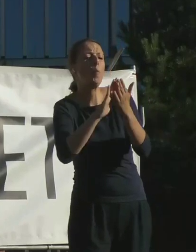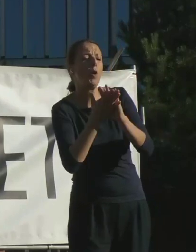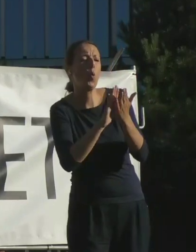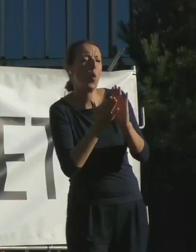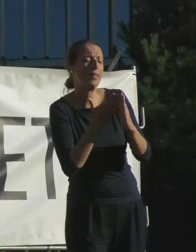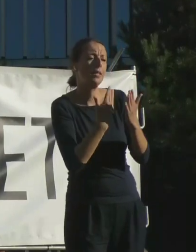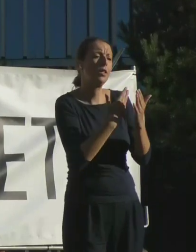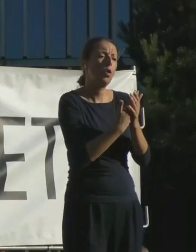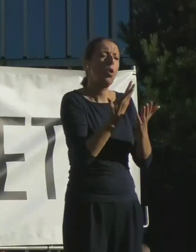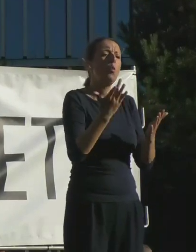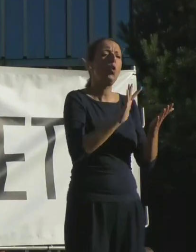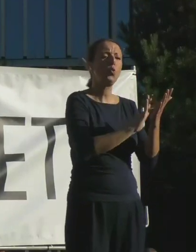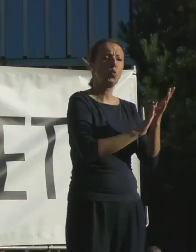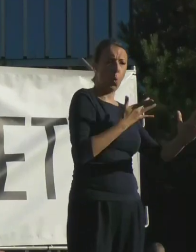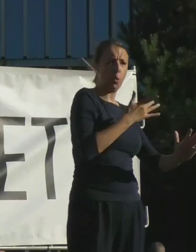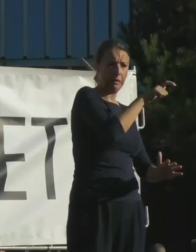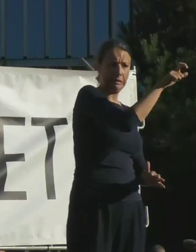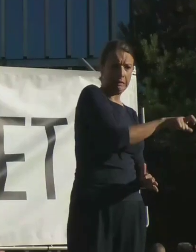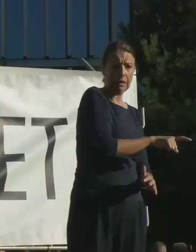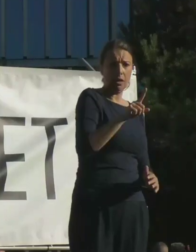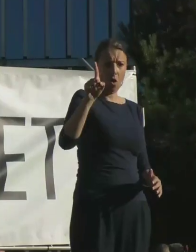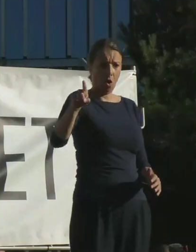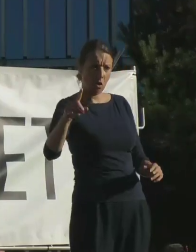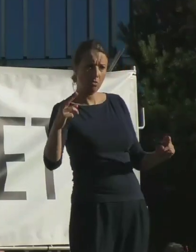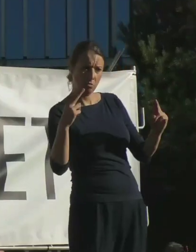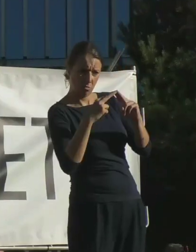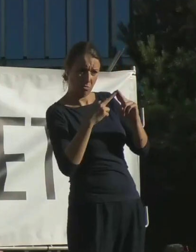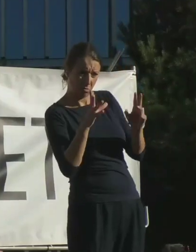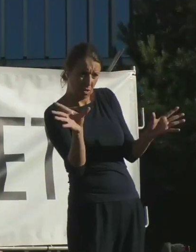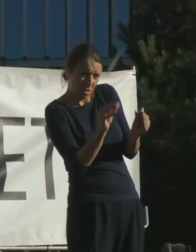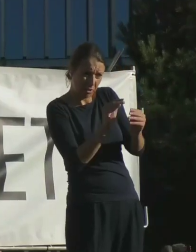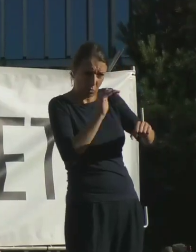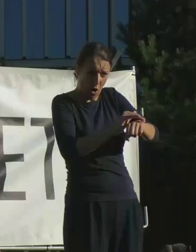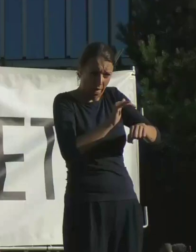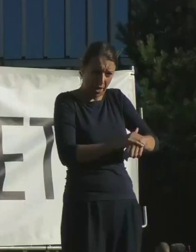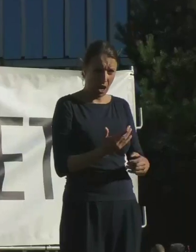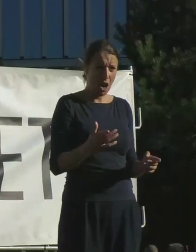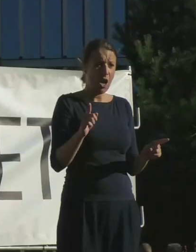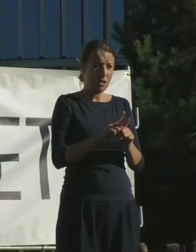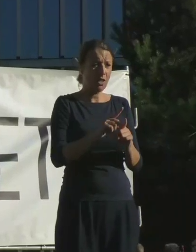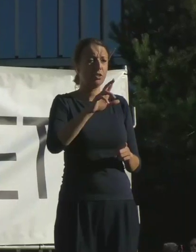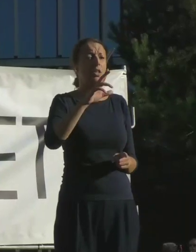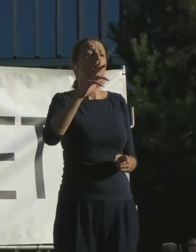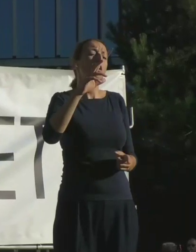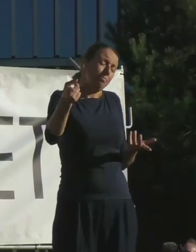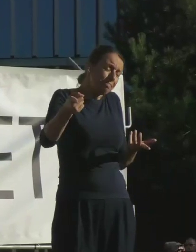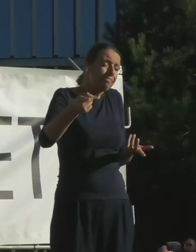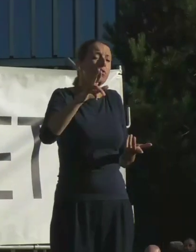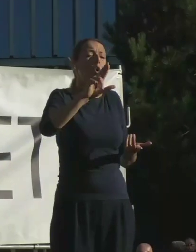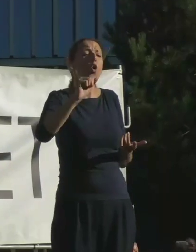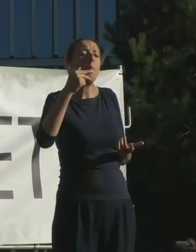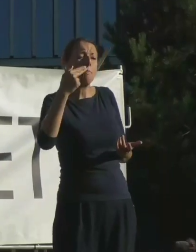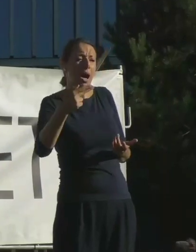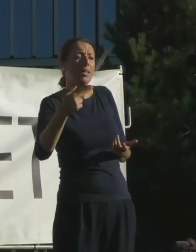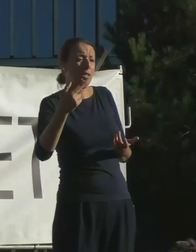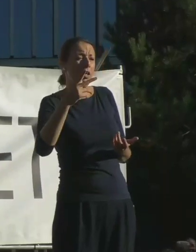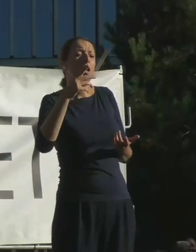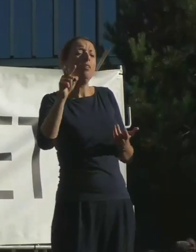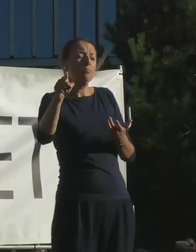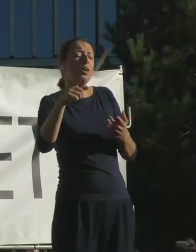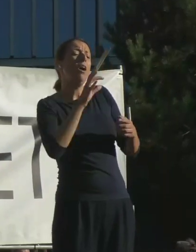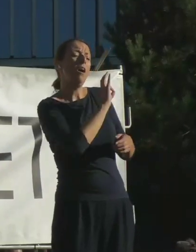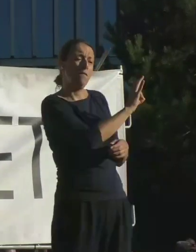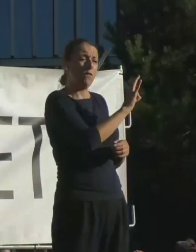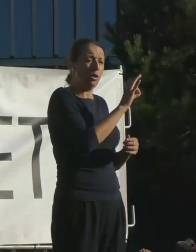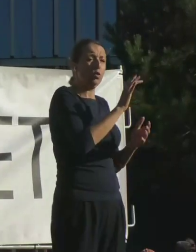tego, że są kolegami, to jeszcze Roman prowadził sprawy sądowe Donalda i jego syna, także to, że